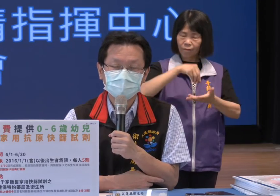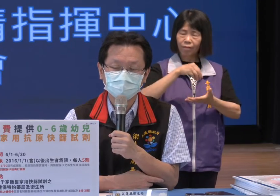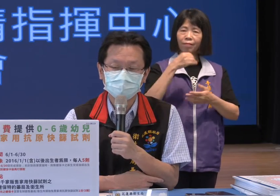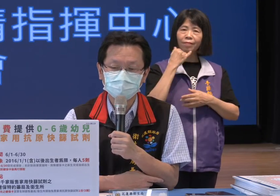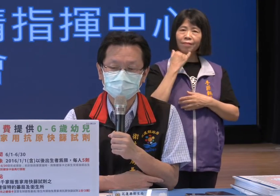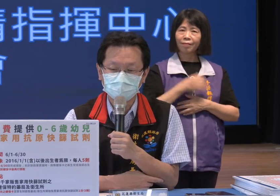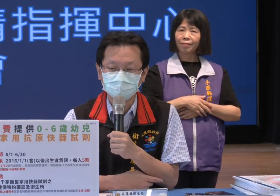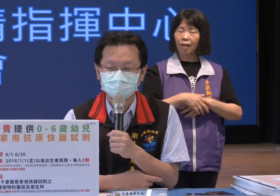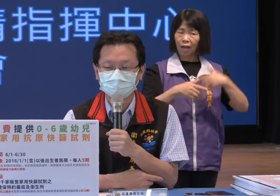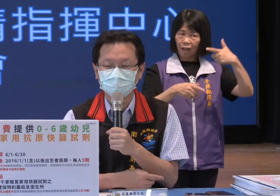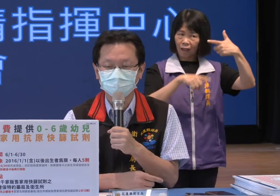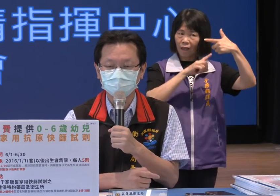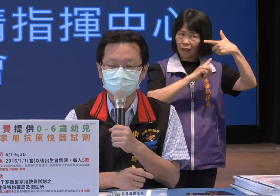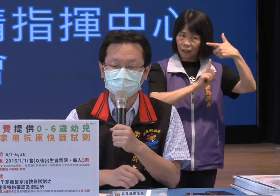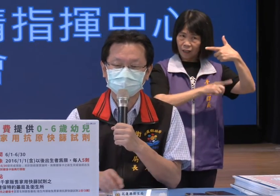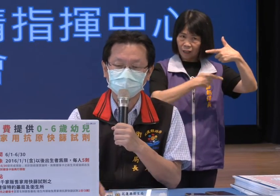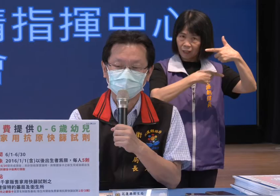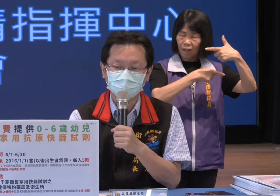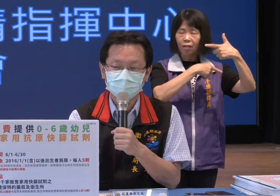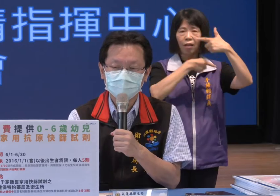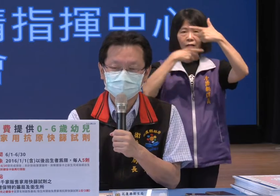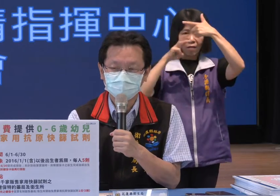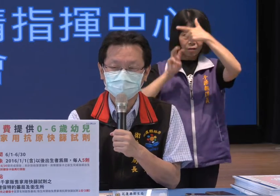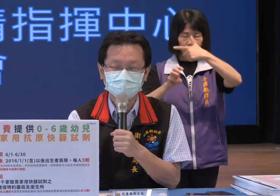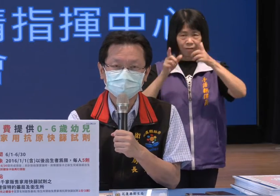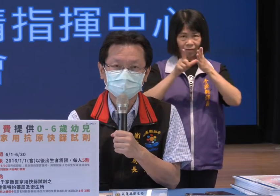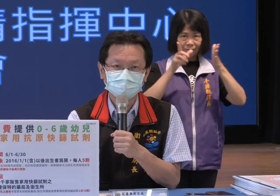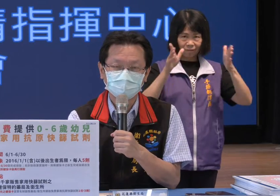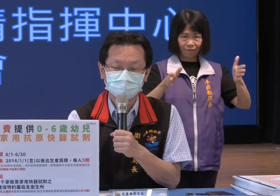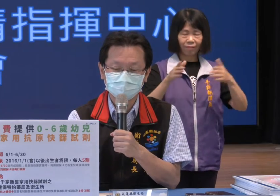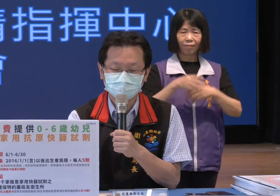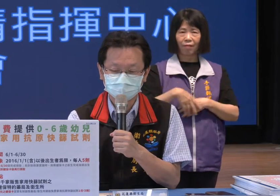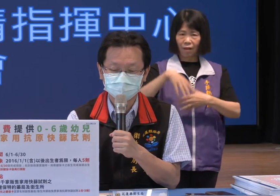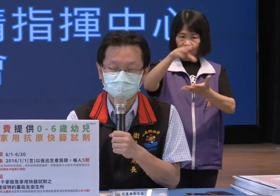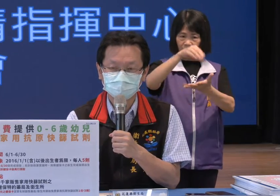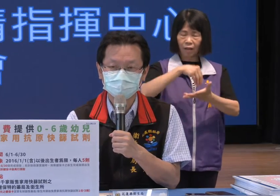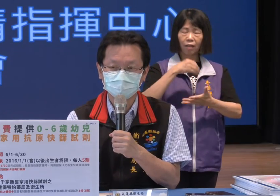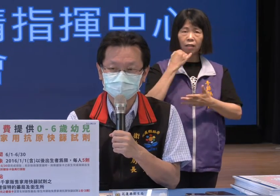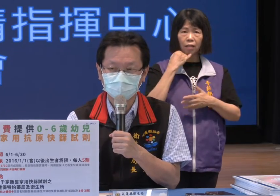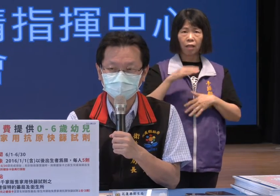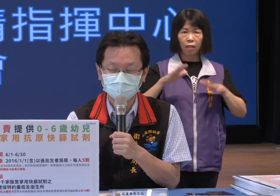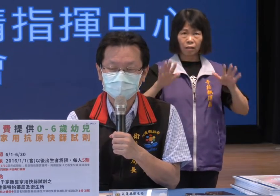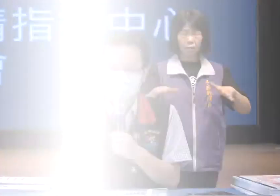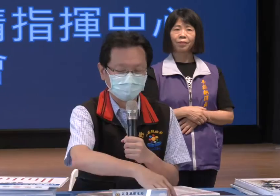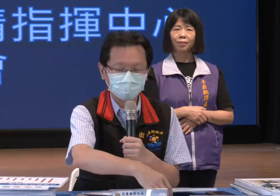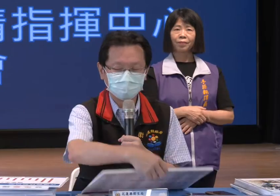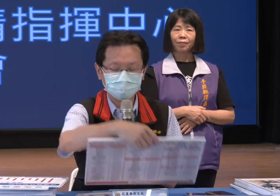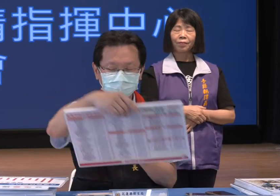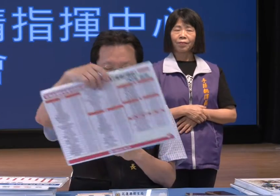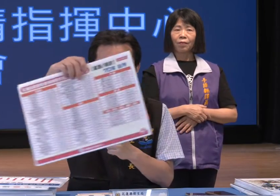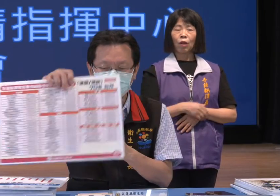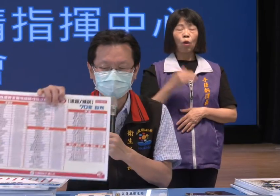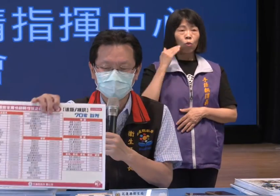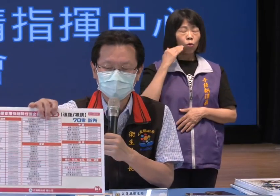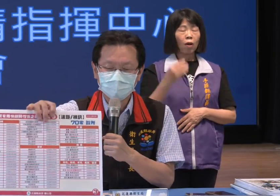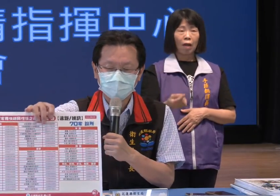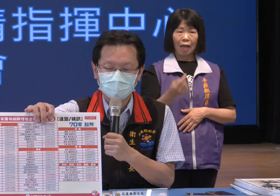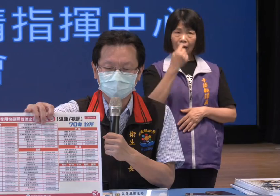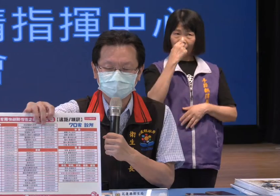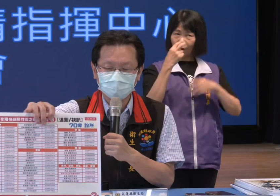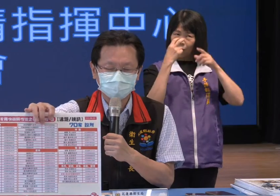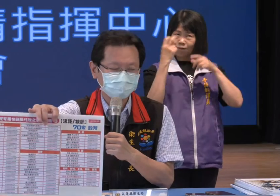剂，从6月1号到6月30号哈，今天已经6月14日了，快过一半了哈。如果你用居家快